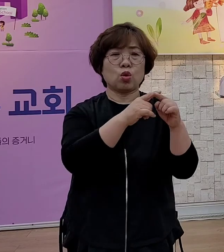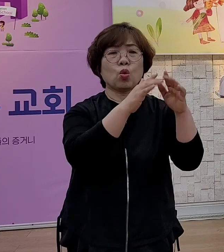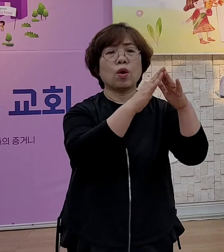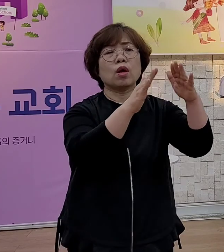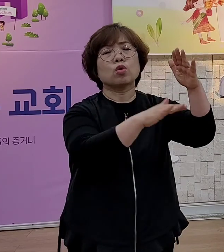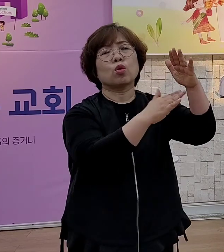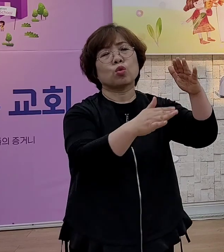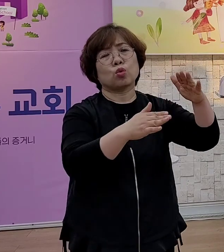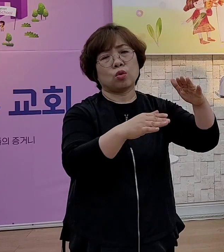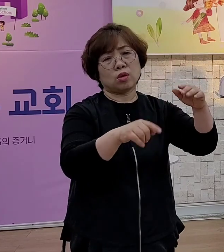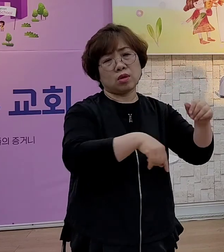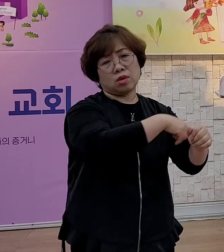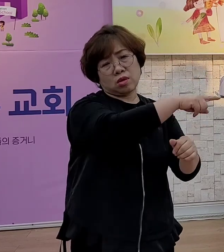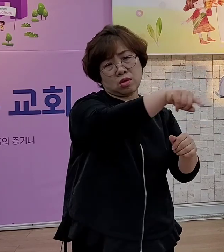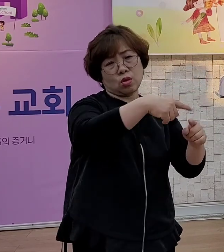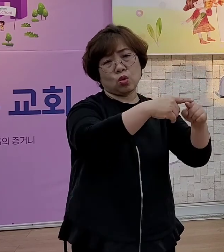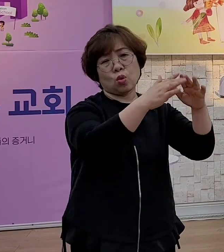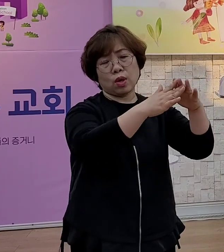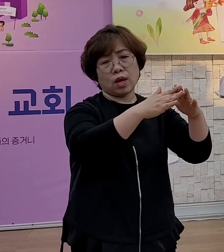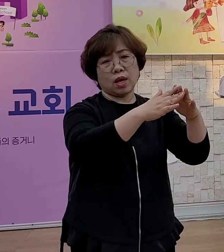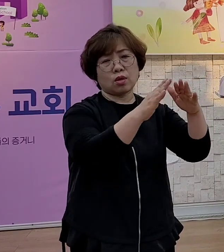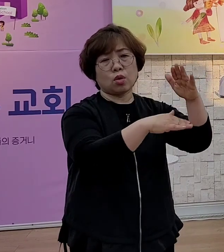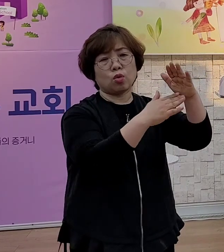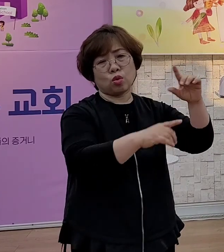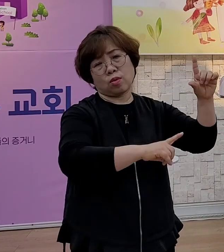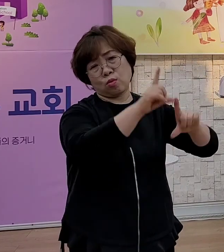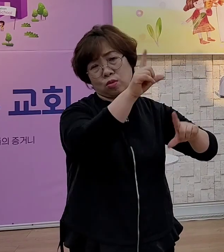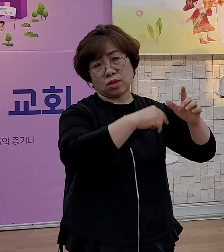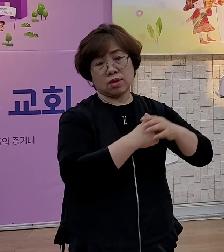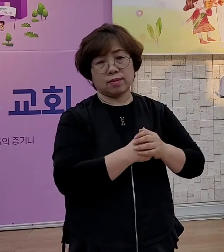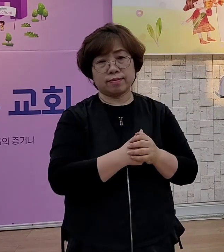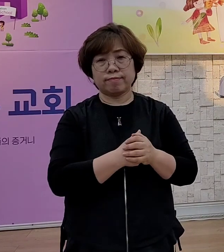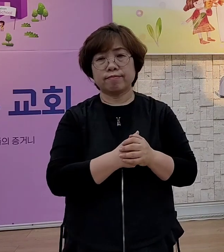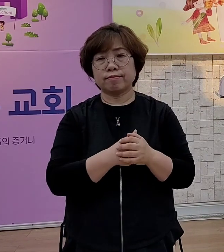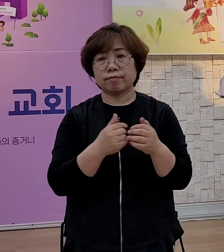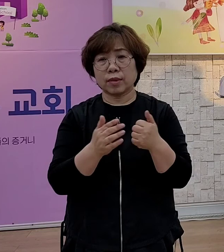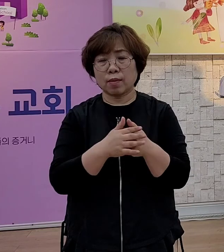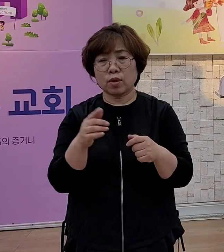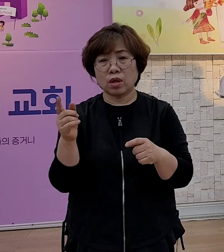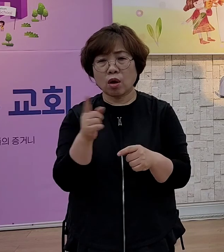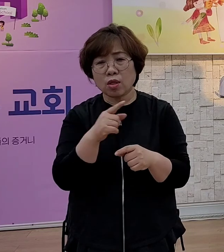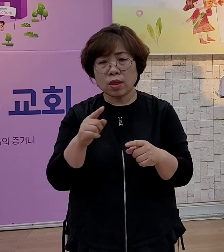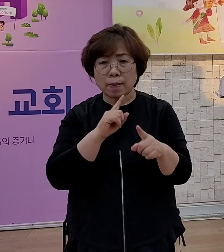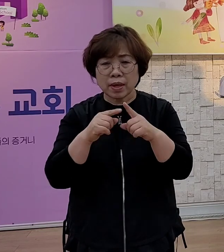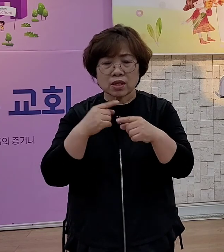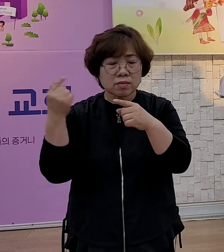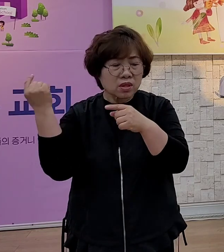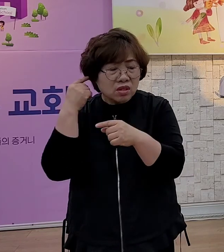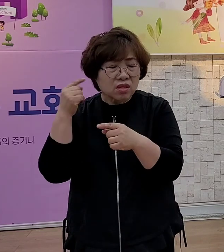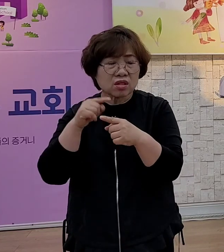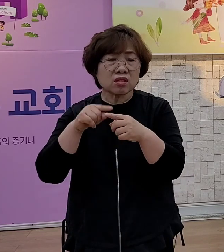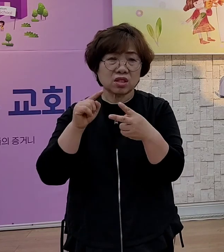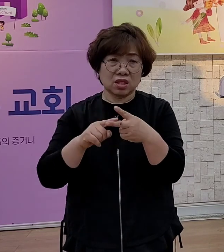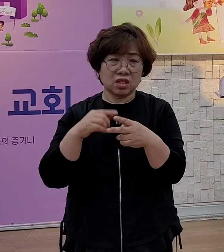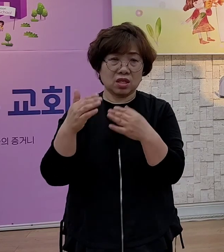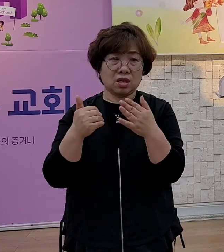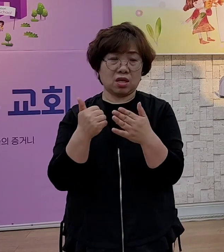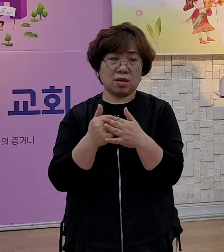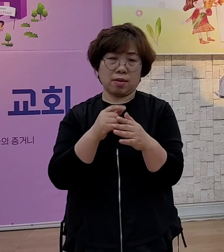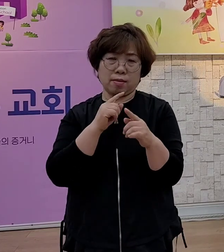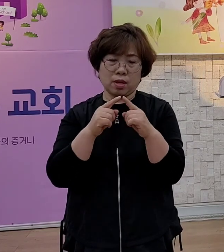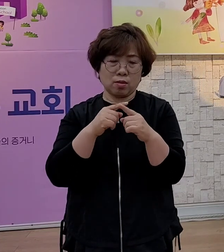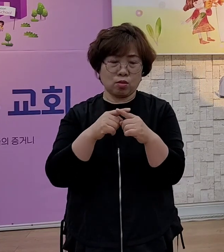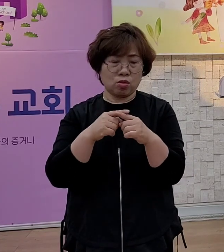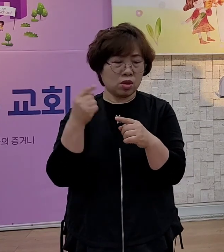성도들이 데살로니가 교회 성도들이. 그러니까 어떤 말씀을 줘도 하나님의 말씀으로 받으니까 그